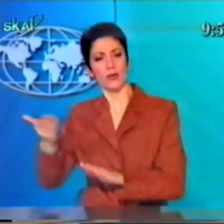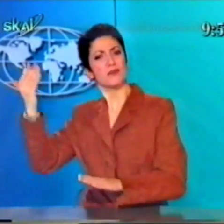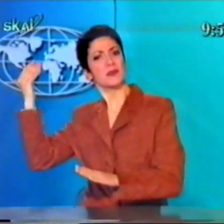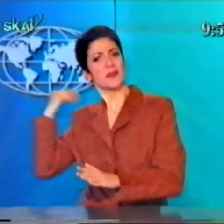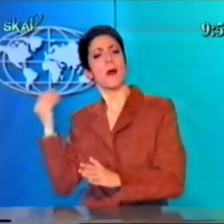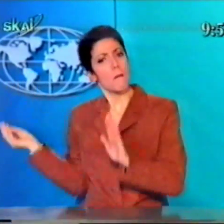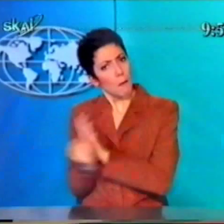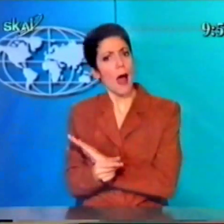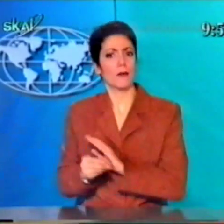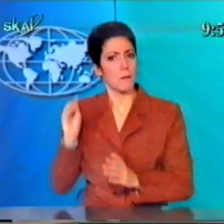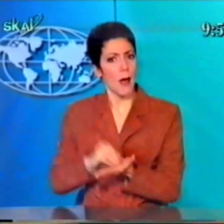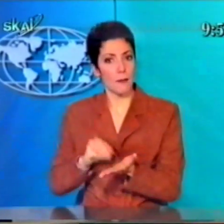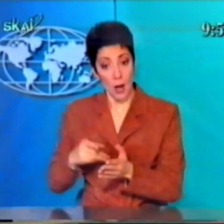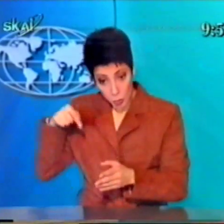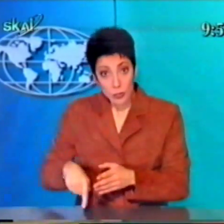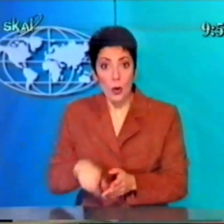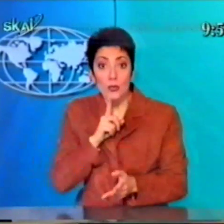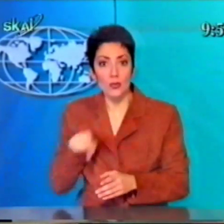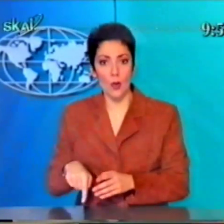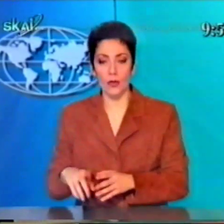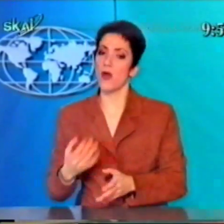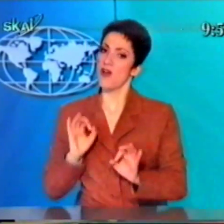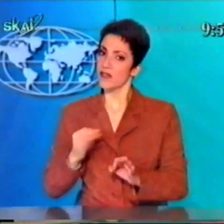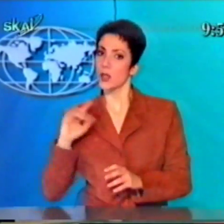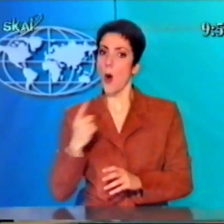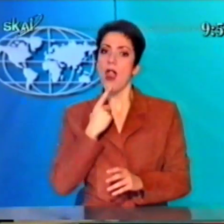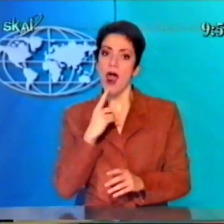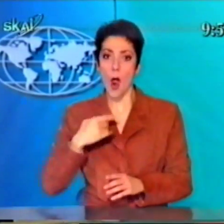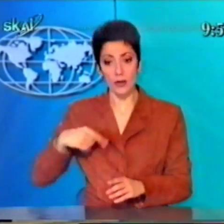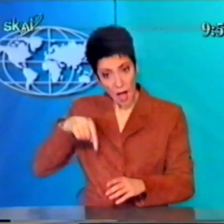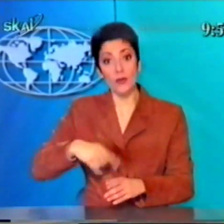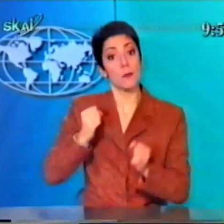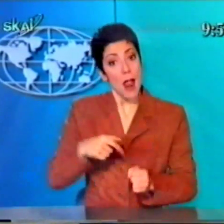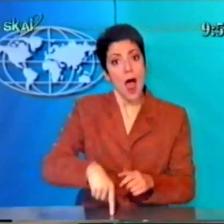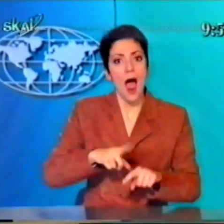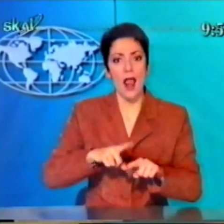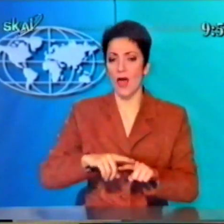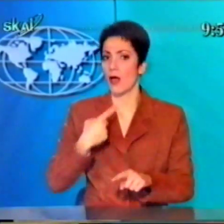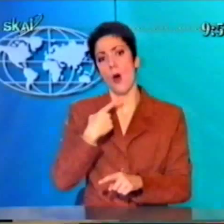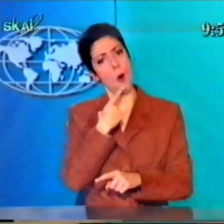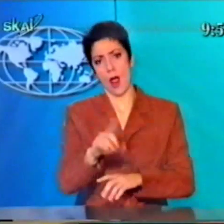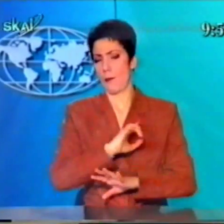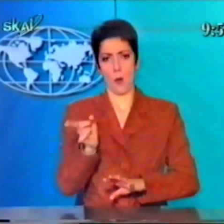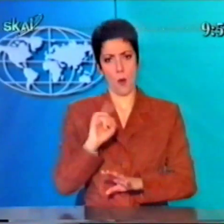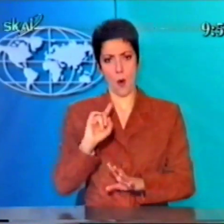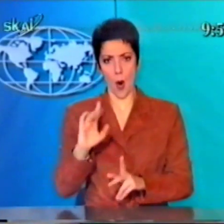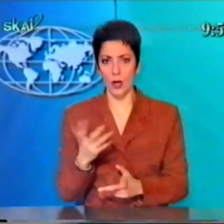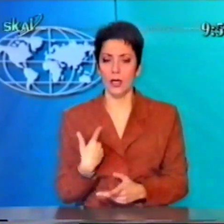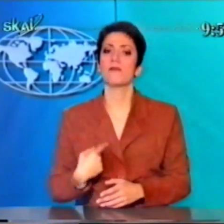Τσαλάν πέρασε από την Ελλάδα, ενώ εκπρόσωπος του Αμερικανικού Υπουργείου Εξωτερικών ανακοίνωσε ότι το ιδιωτικό αεροσκάφος